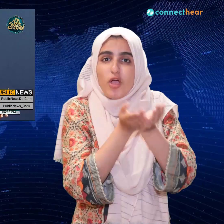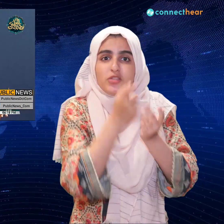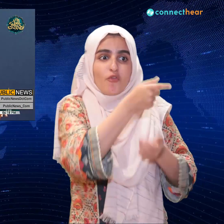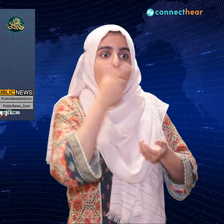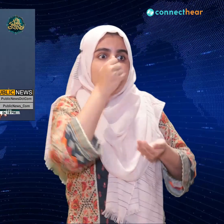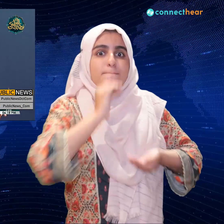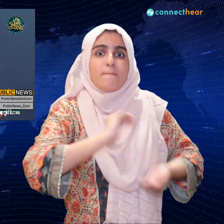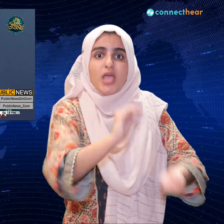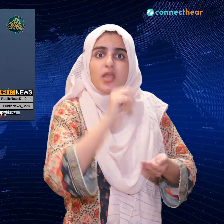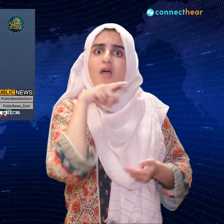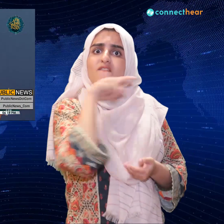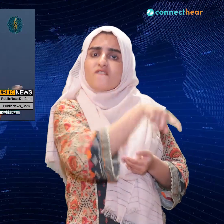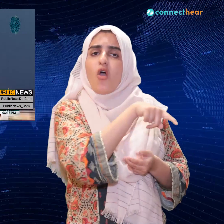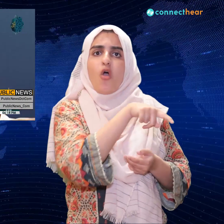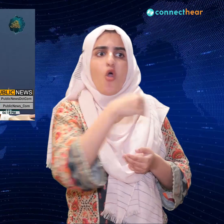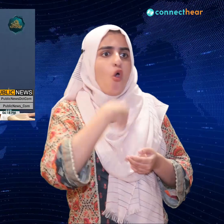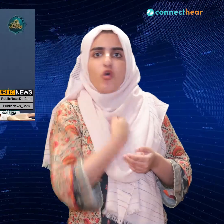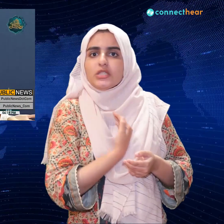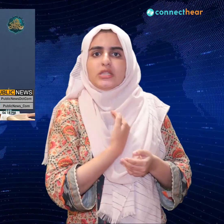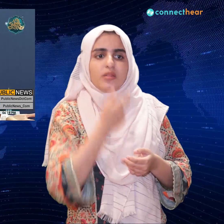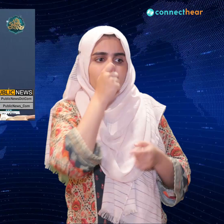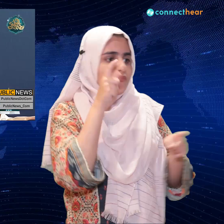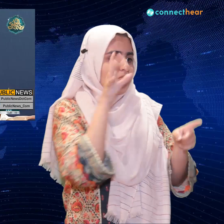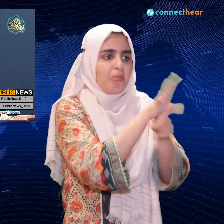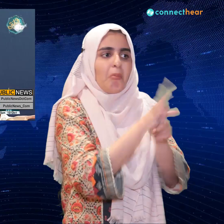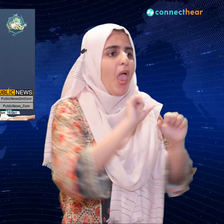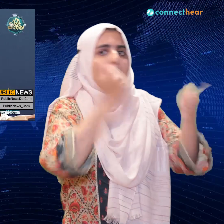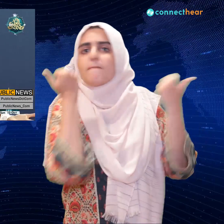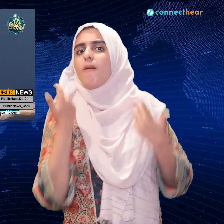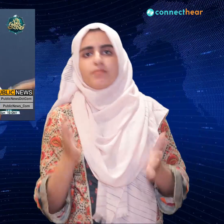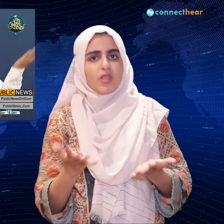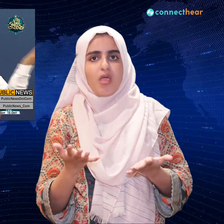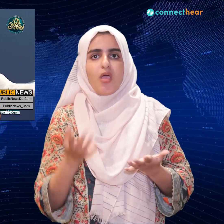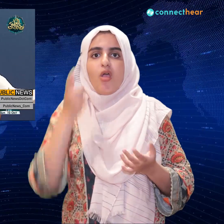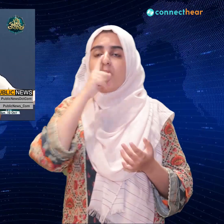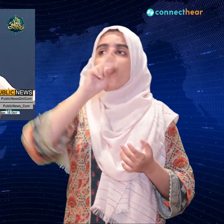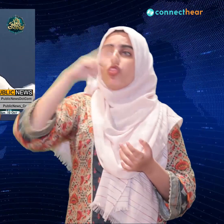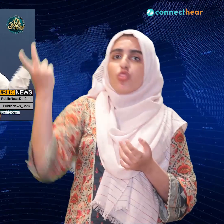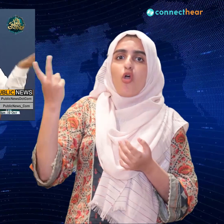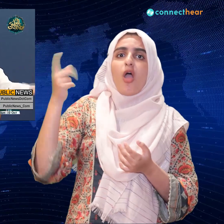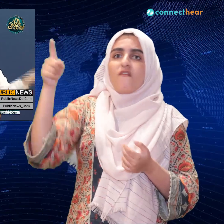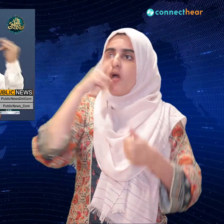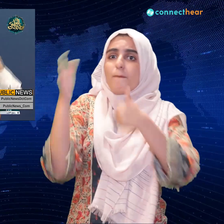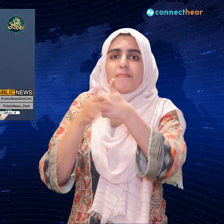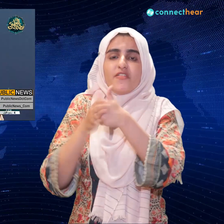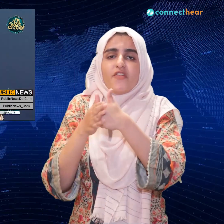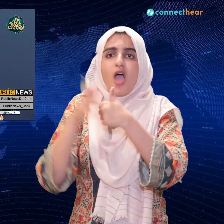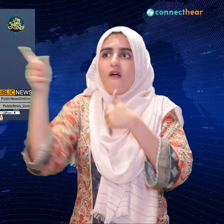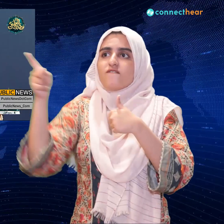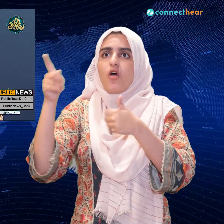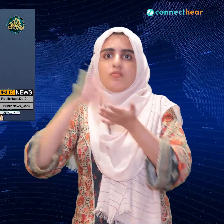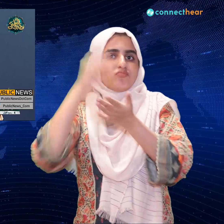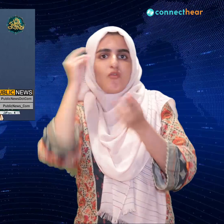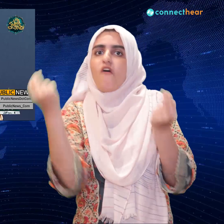بیٹا نہیں سیدھے راستے پہ لگا، تو ہم کس کو زبردستی سیدھے راستے پہ لگا سکتے ہیں؟ حضرت لوط علیہ السلام کی بیوی نہیں سیدھے راستے پہ